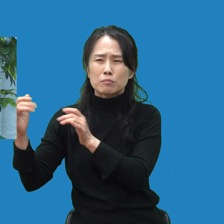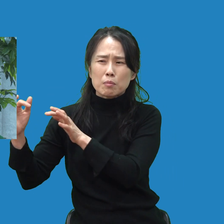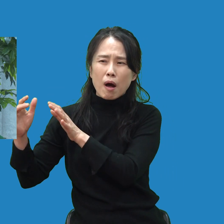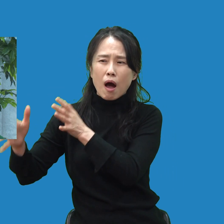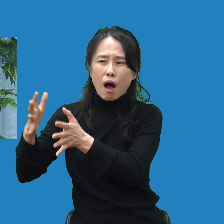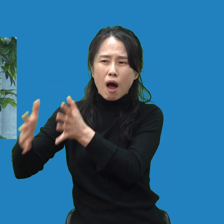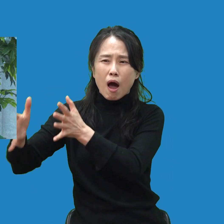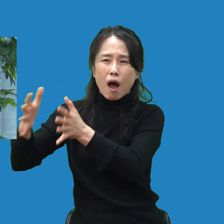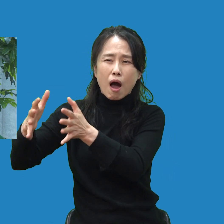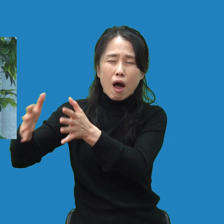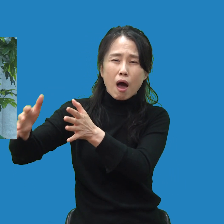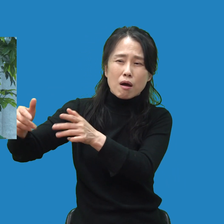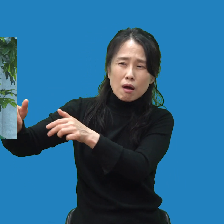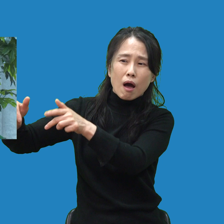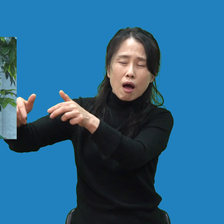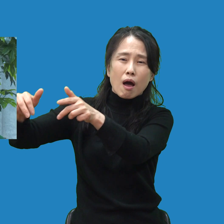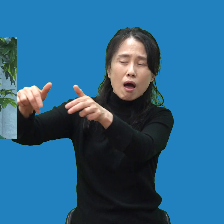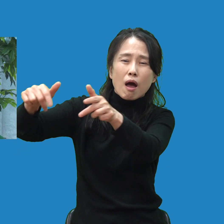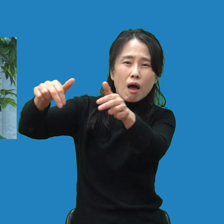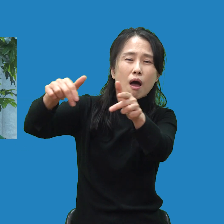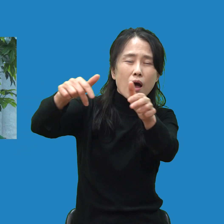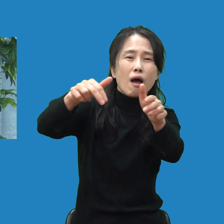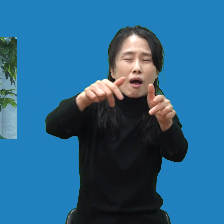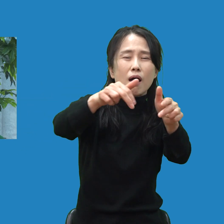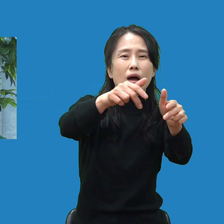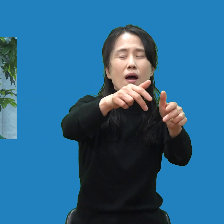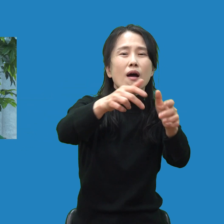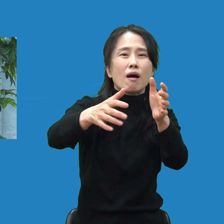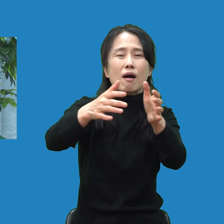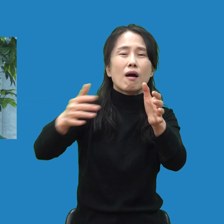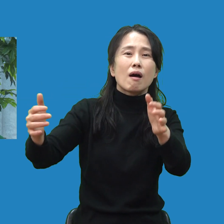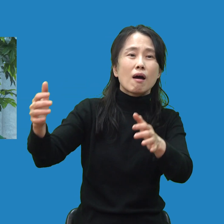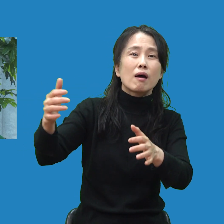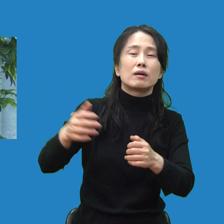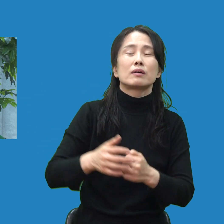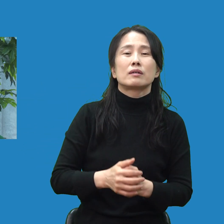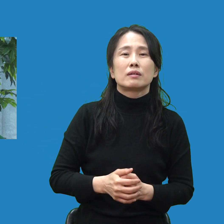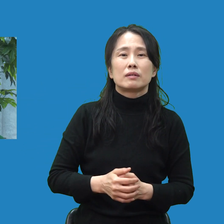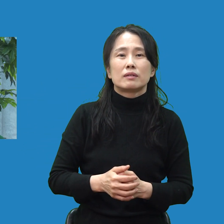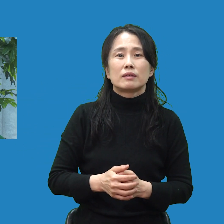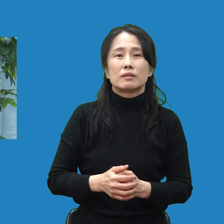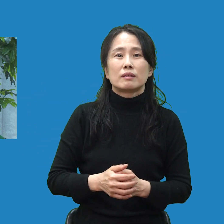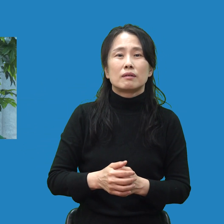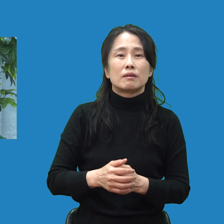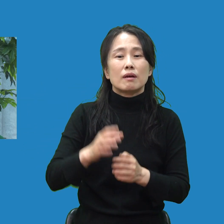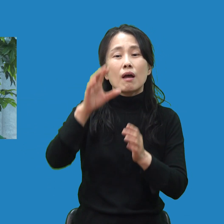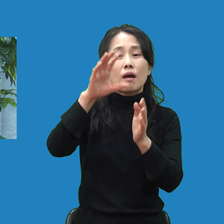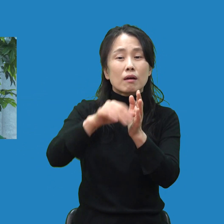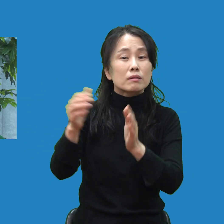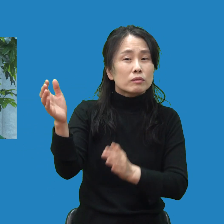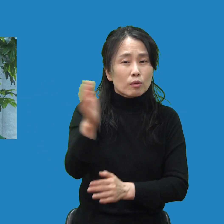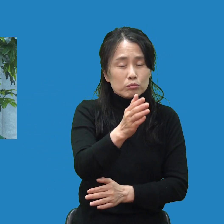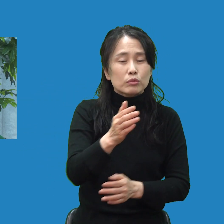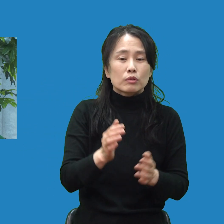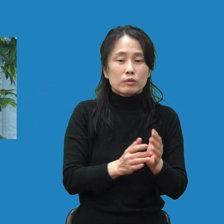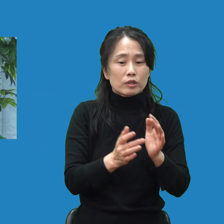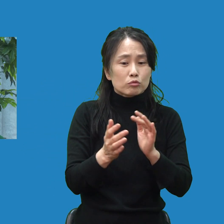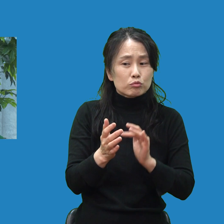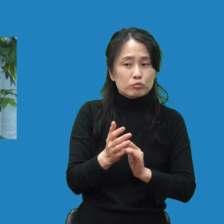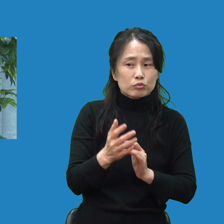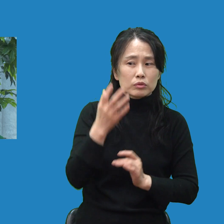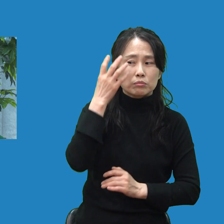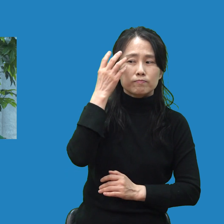막 달려가고 도보로 가고, 그러니 광경 그때부터 이 무리들을 예수님은